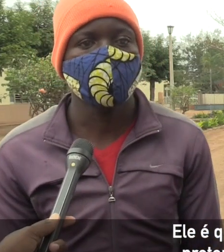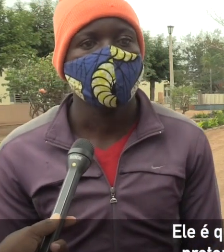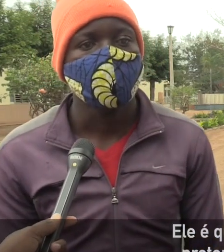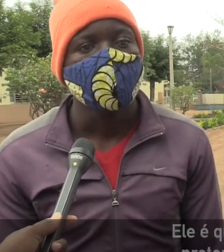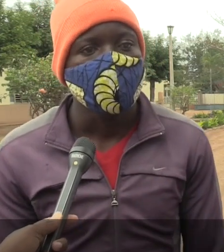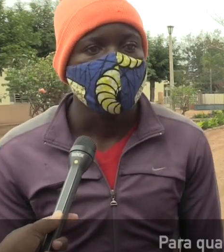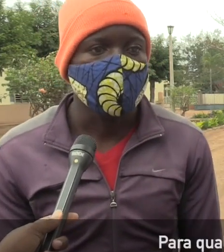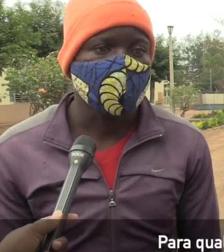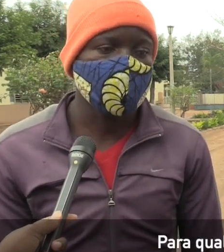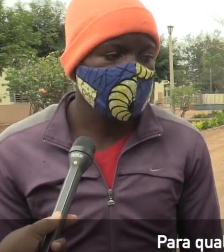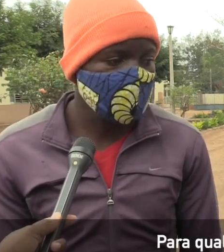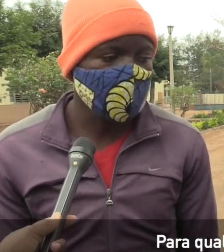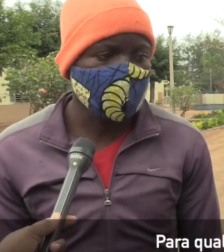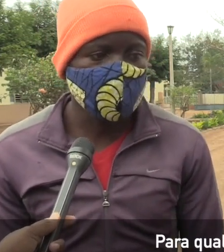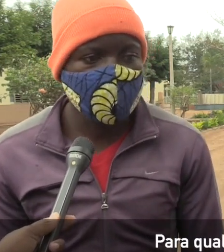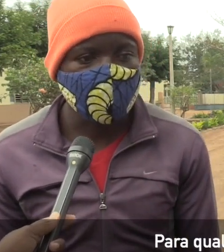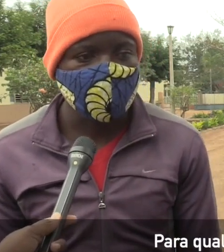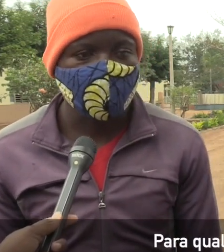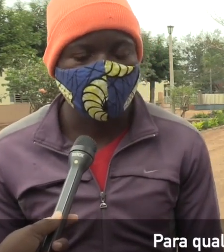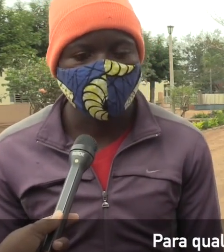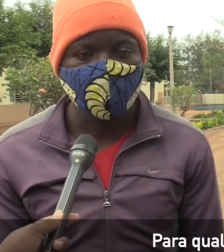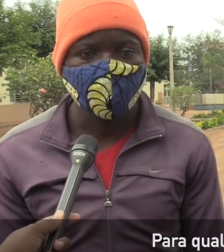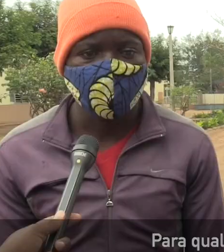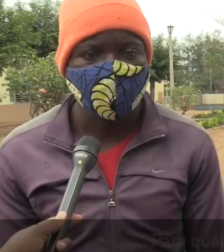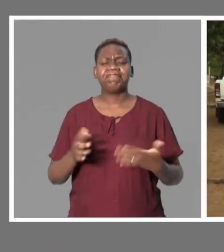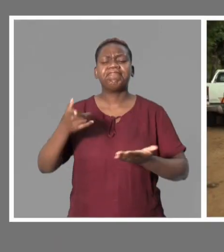dirige. Qualquer sítio que eu for a precisar.